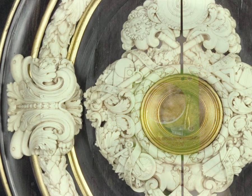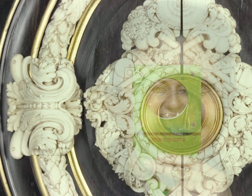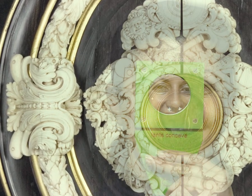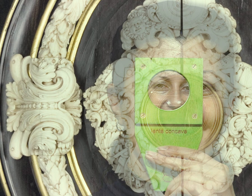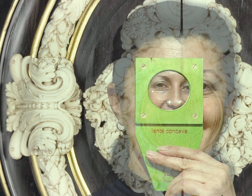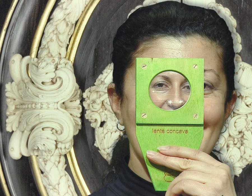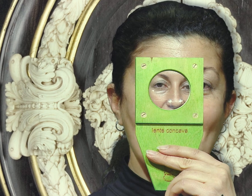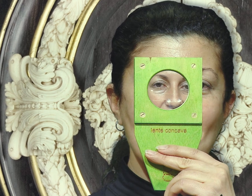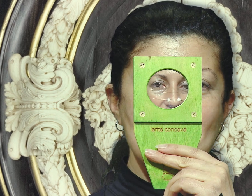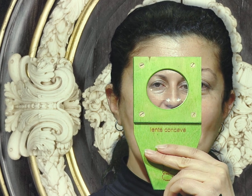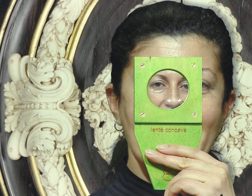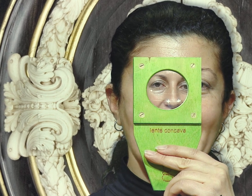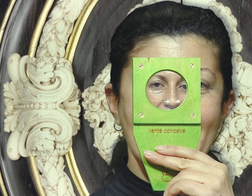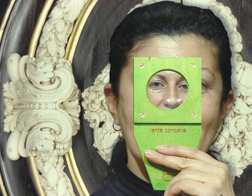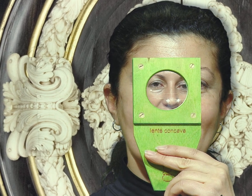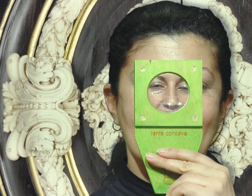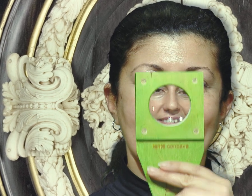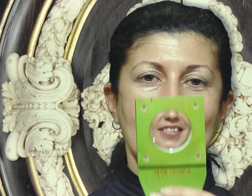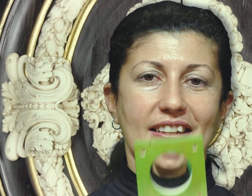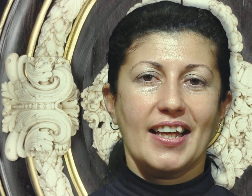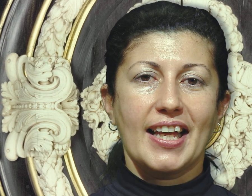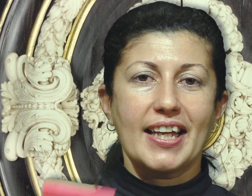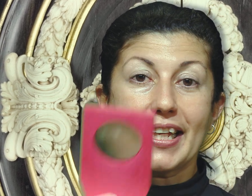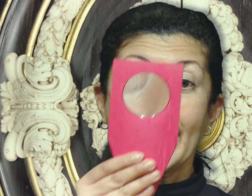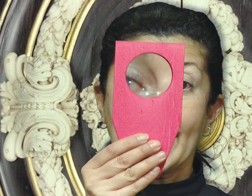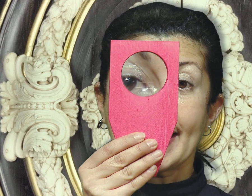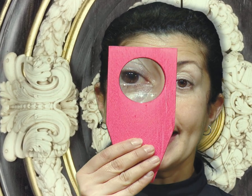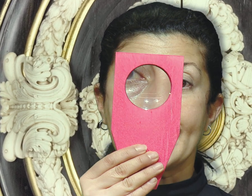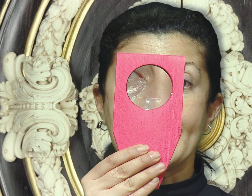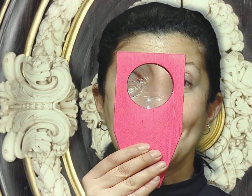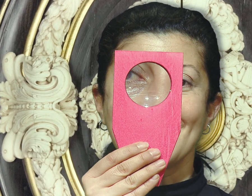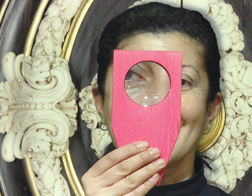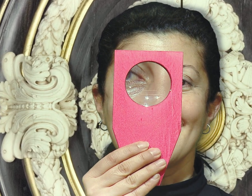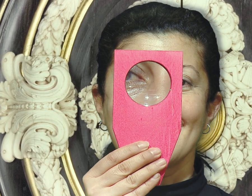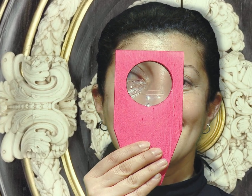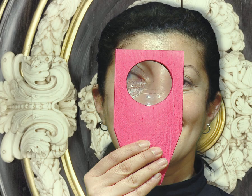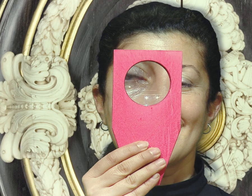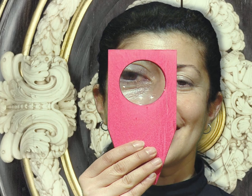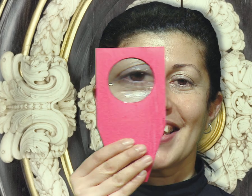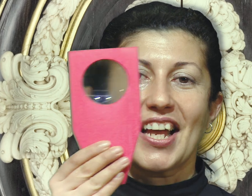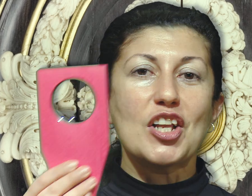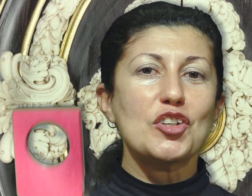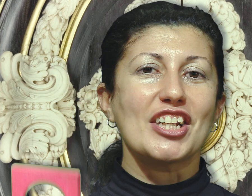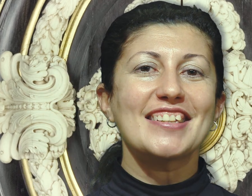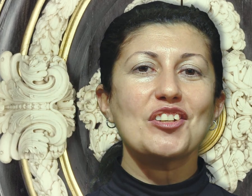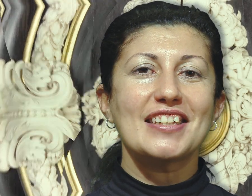vedere vicini e ingranditi gli oggetti